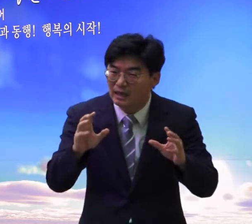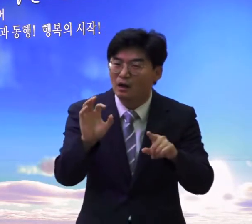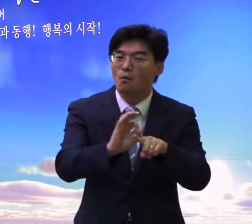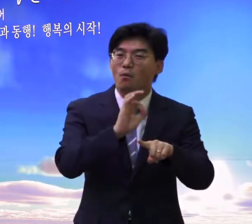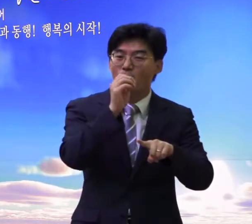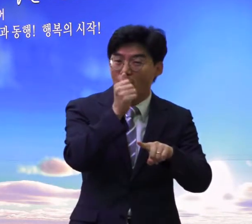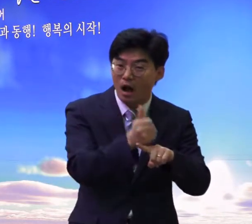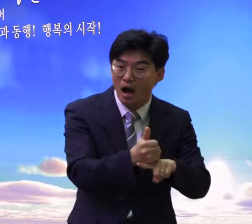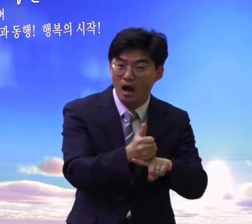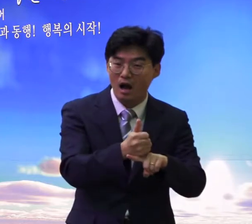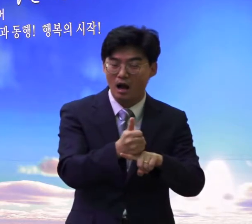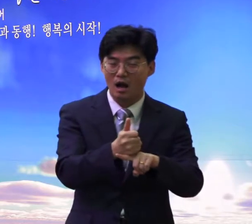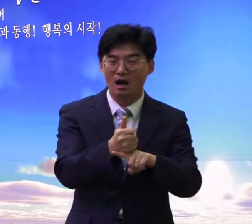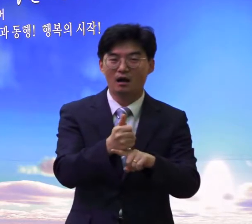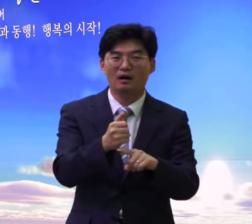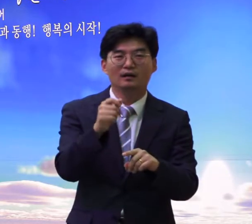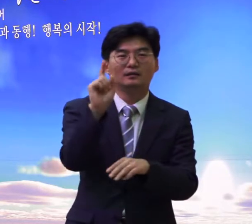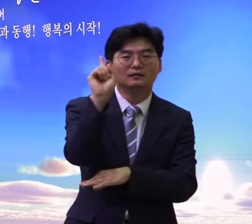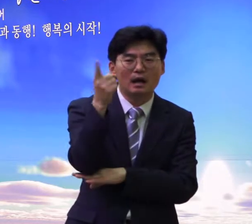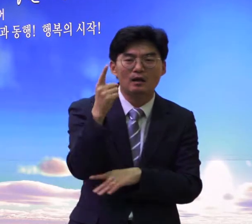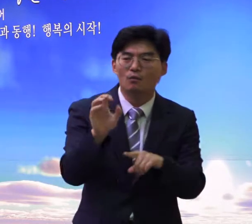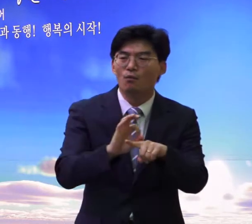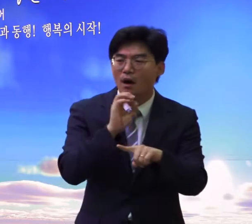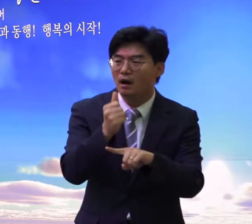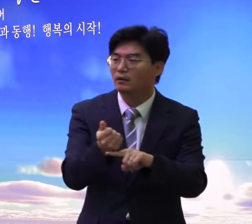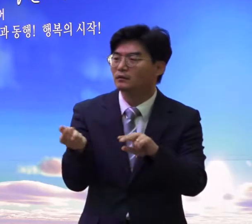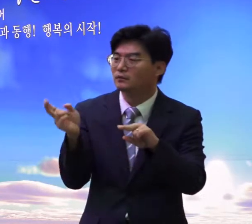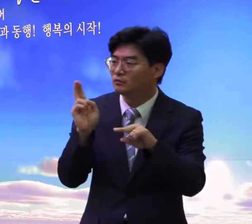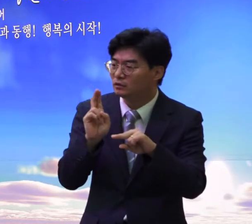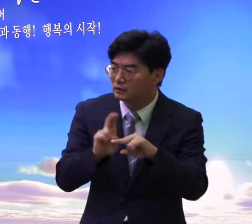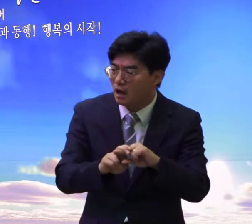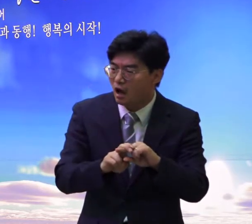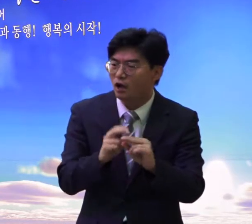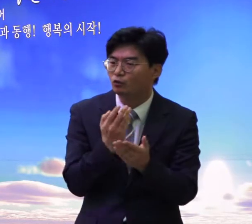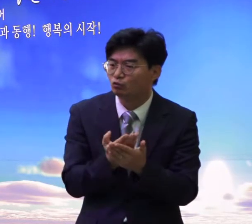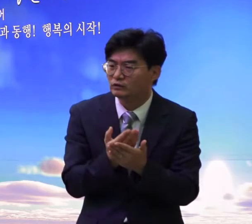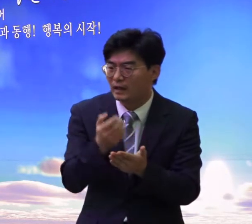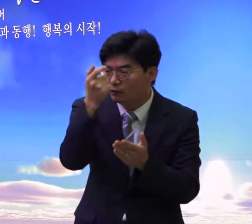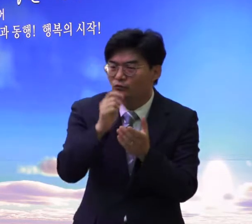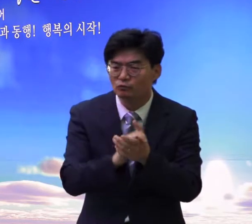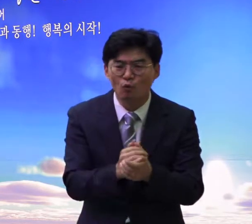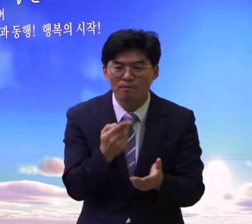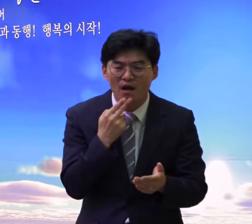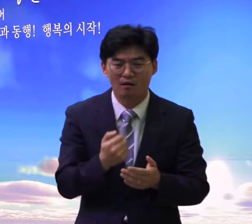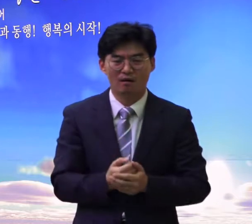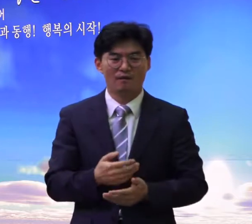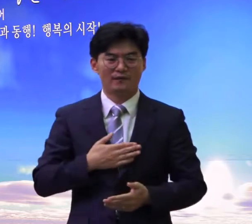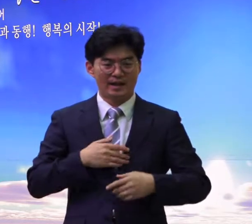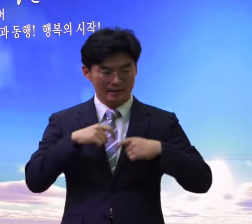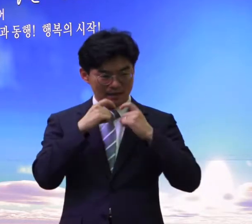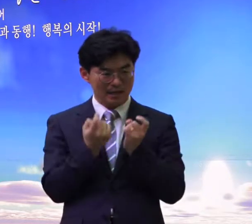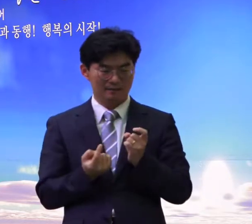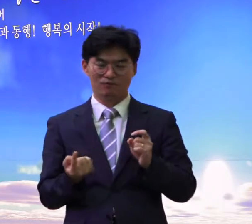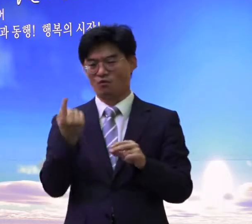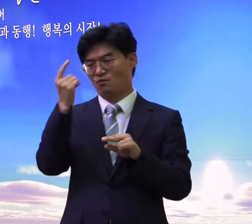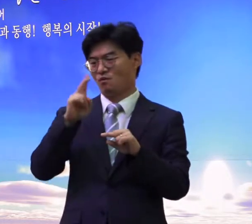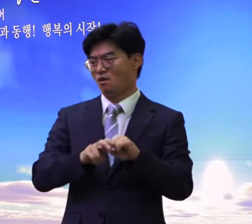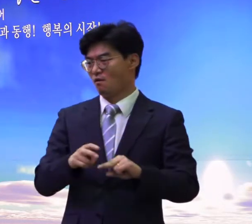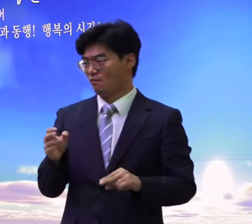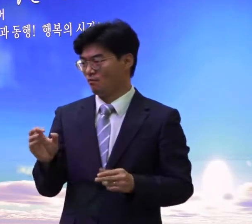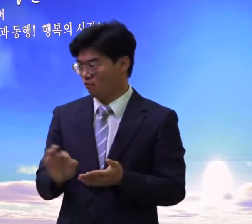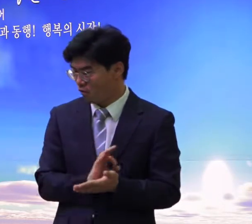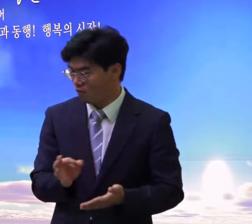않으셨습니까? 저를 왕이 되게 해주십시오. 이렇게 기도하지 않았습니다. 또 자기 자신과 또 함께 있는